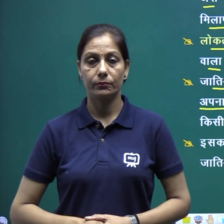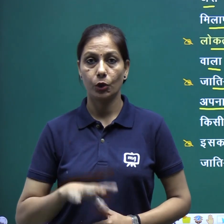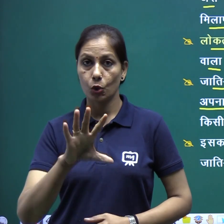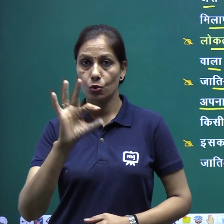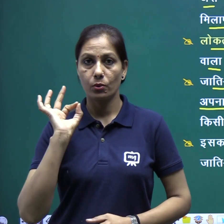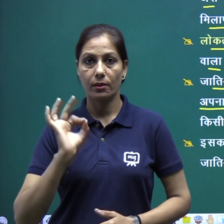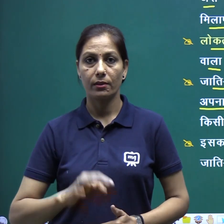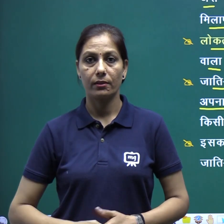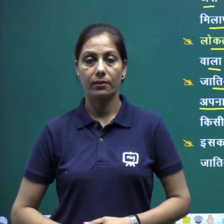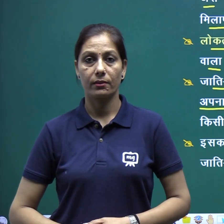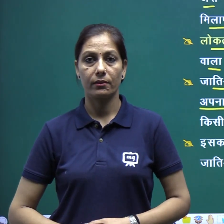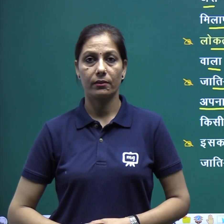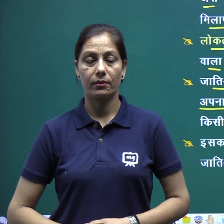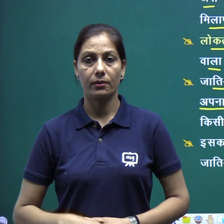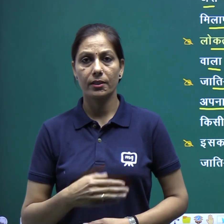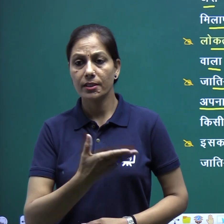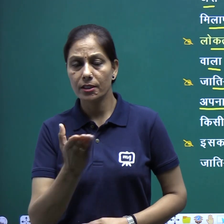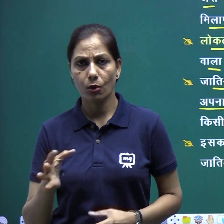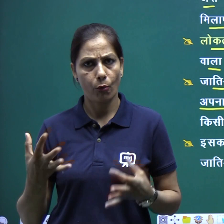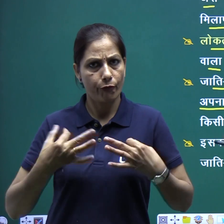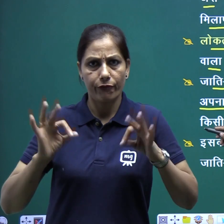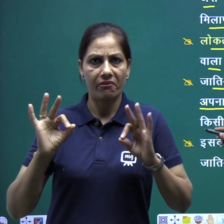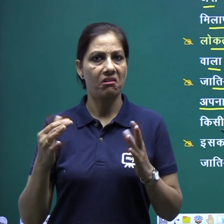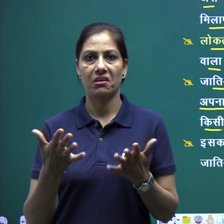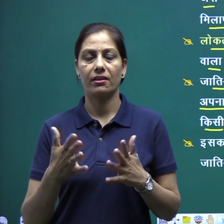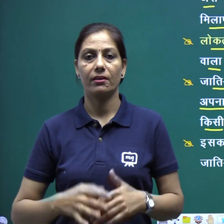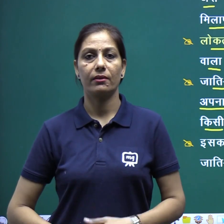चुनने की किसी को स्वतंत्रता नहीं है।